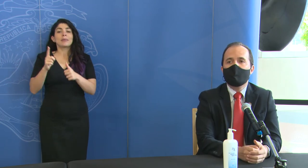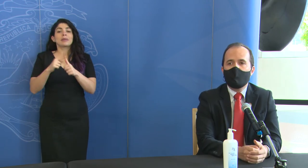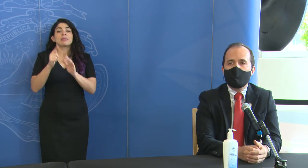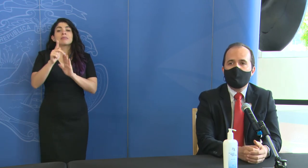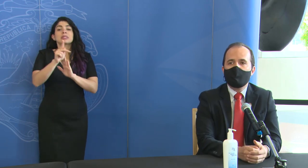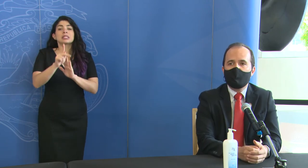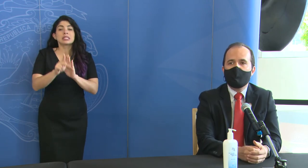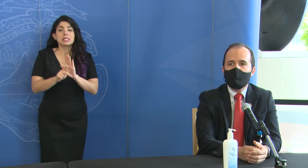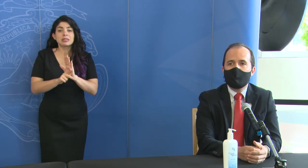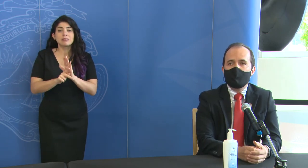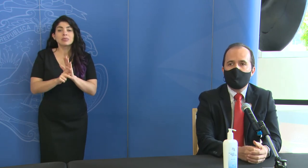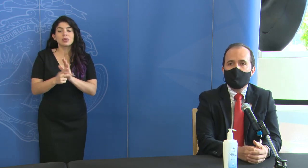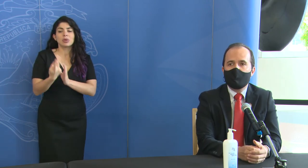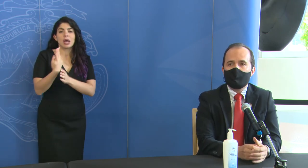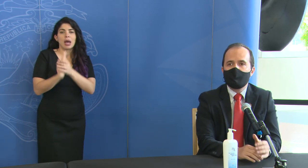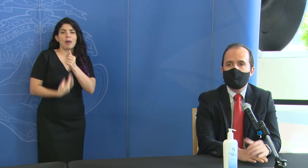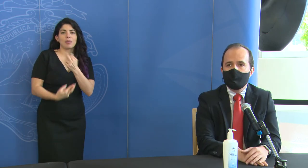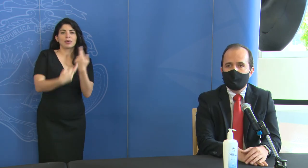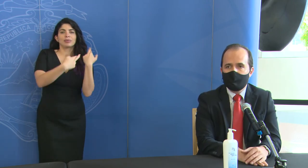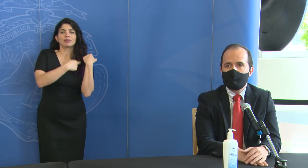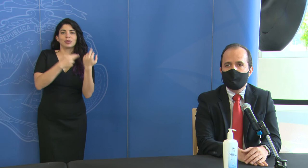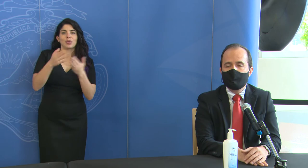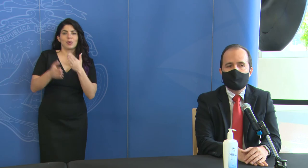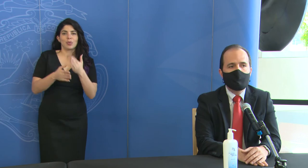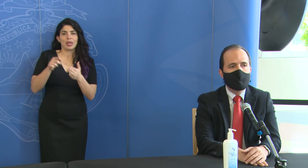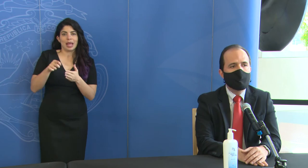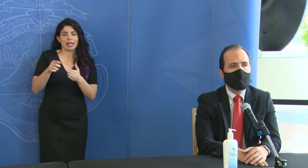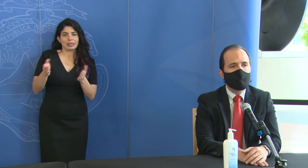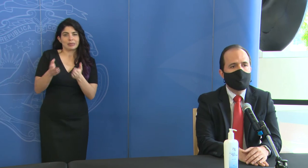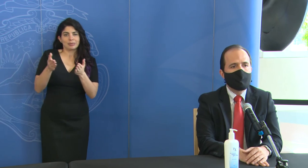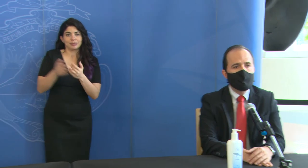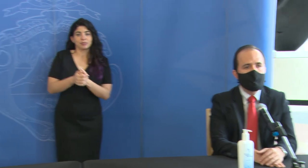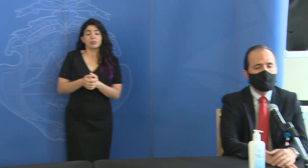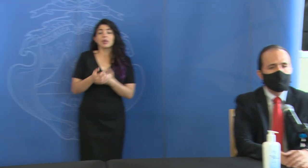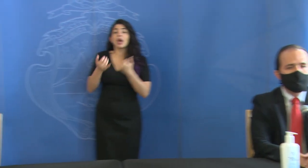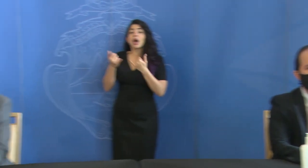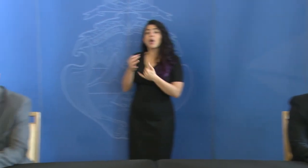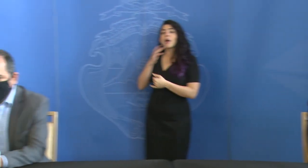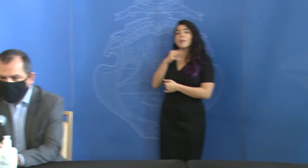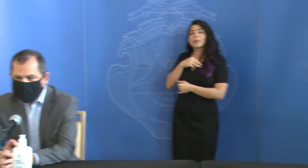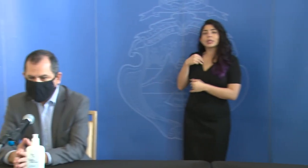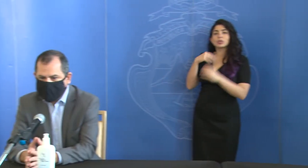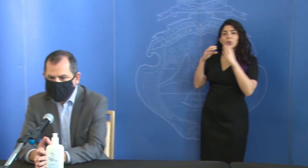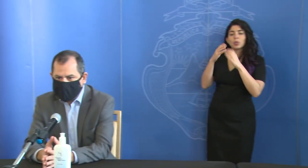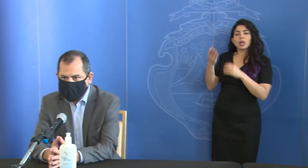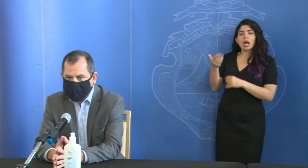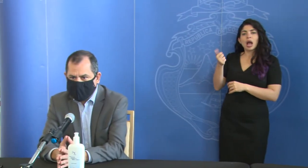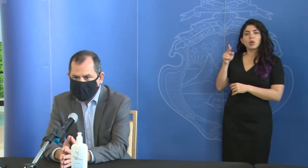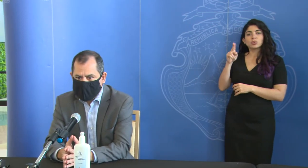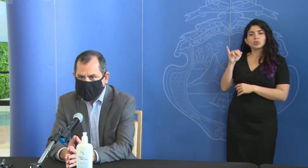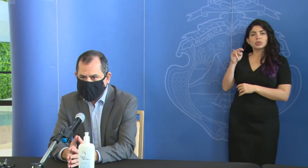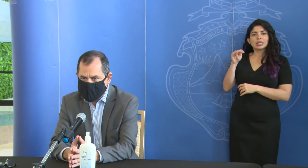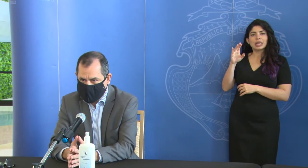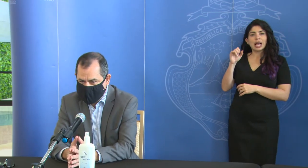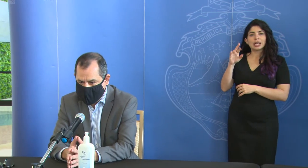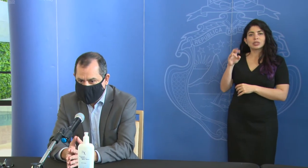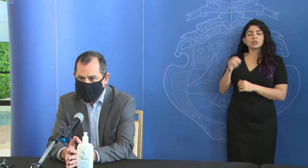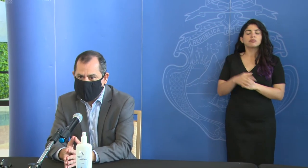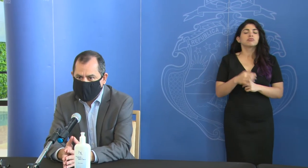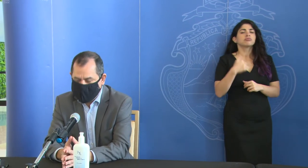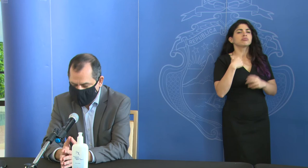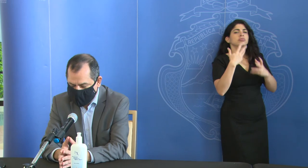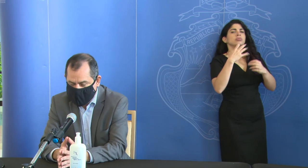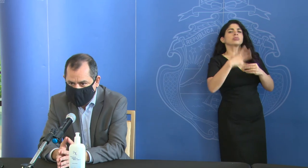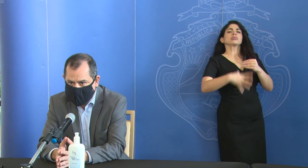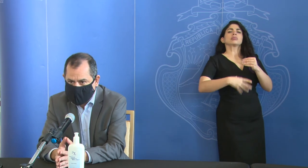la corresponsabilidad de los cuidados. Demos el uso de la palabra al ministro de Comunicación, el señor Agustín Castro. Yo quisiera agregar